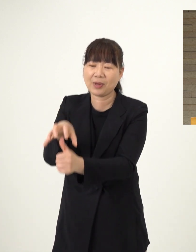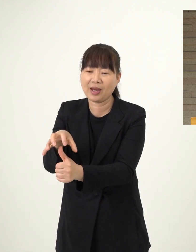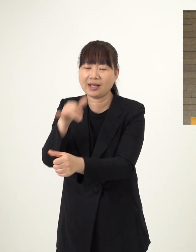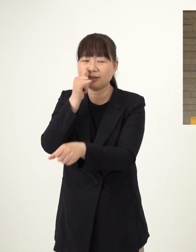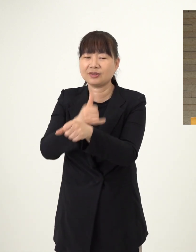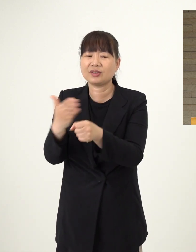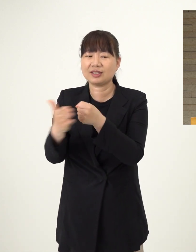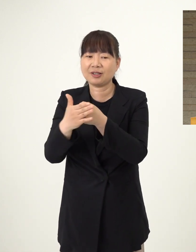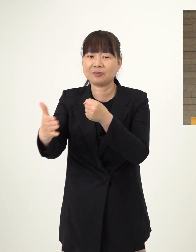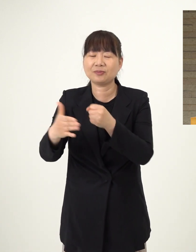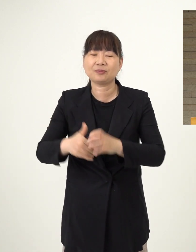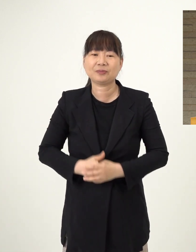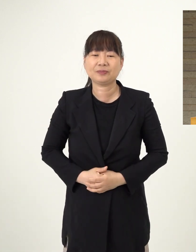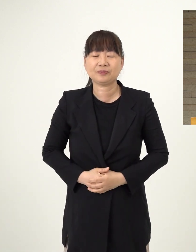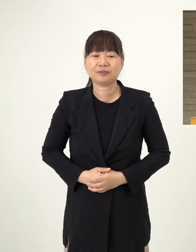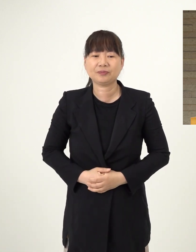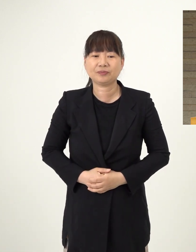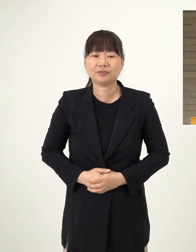있었던 거예요.